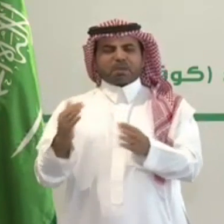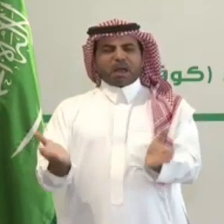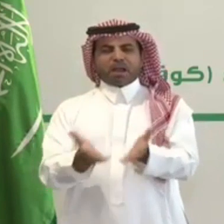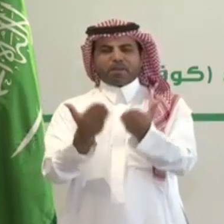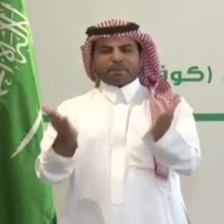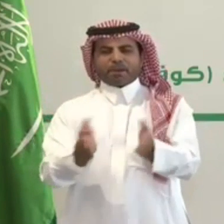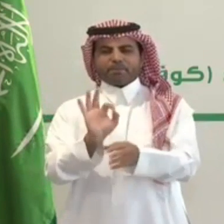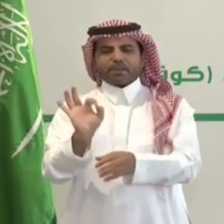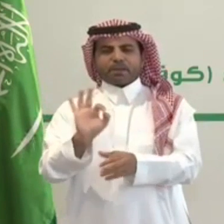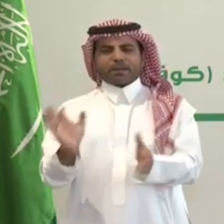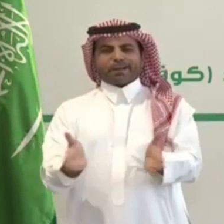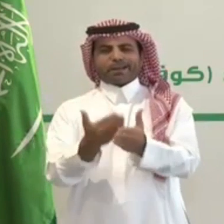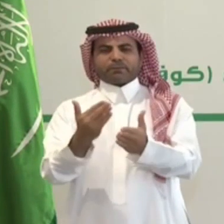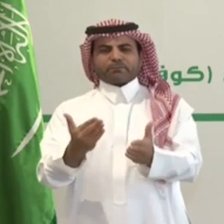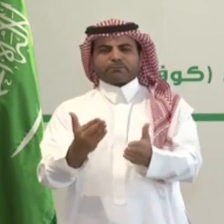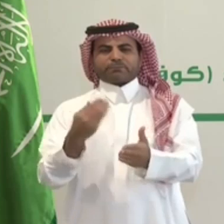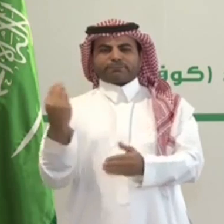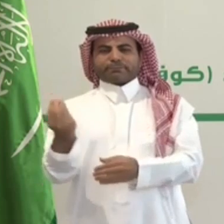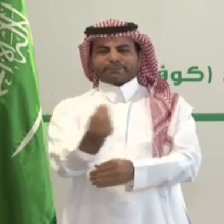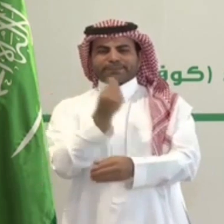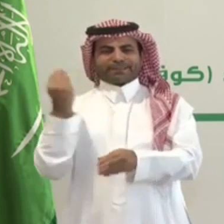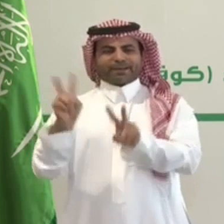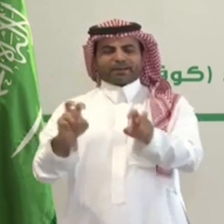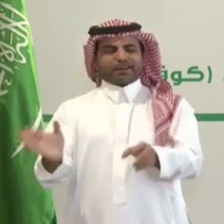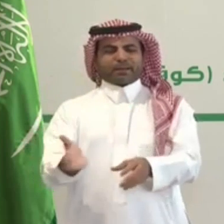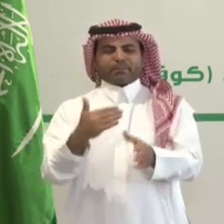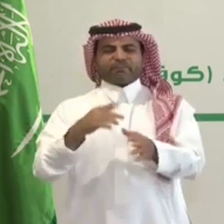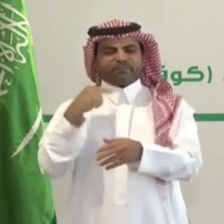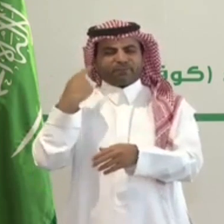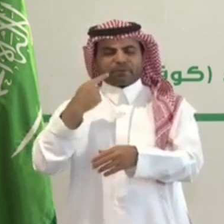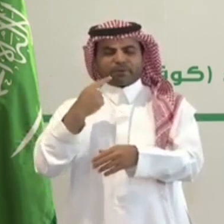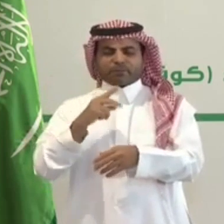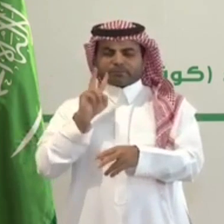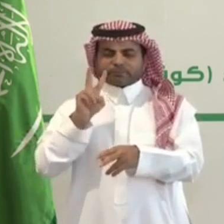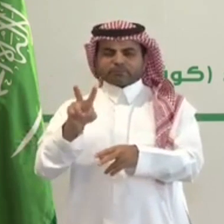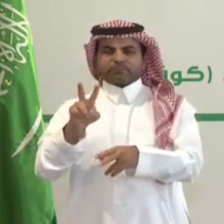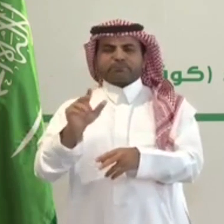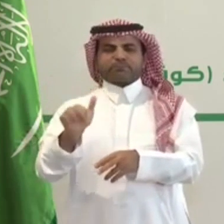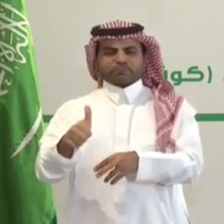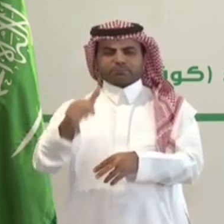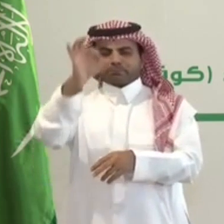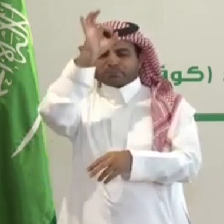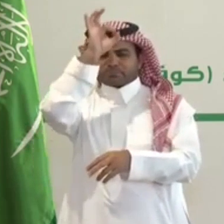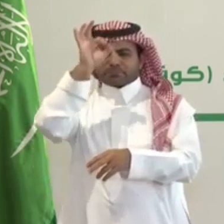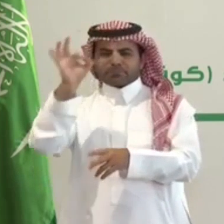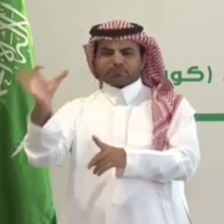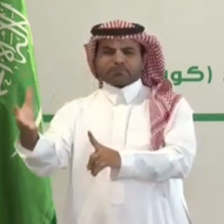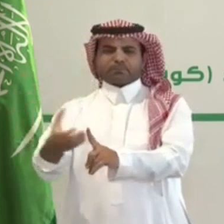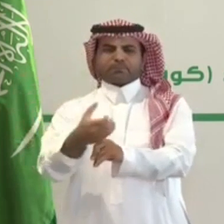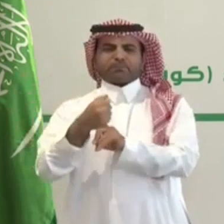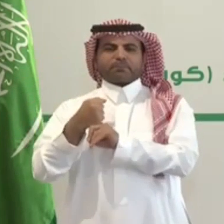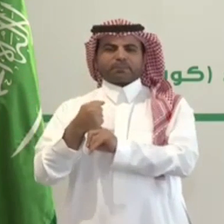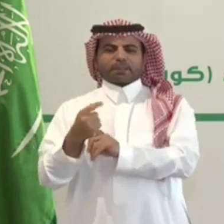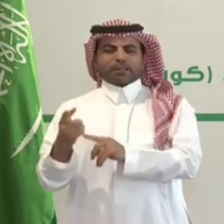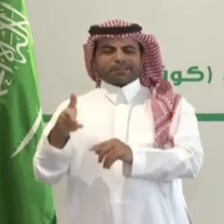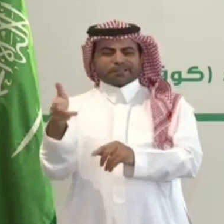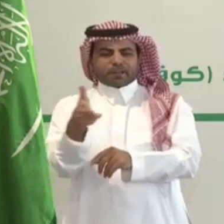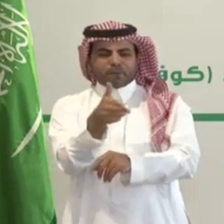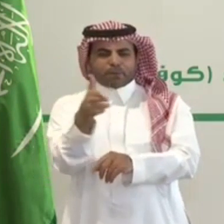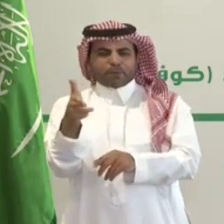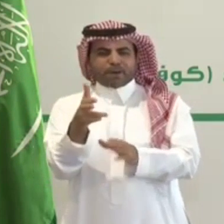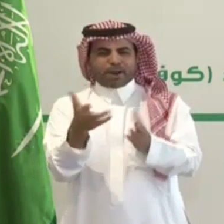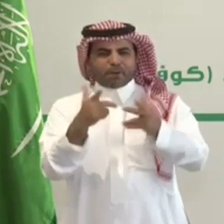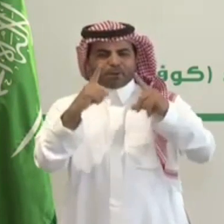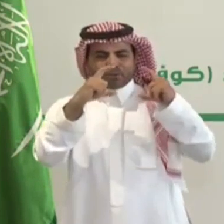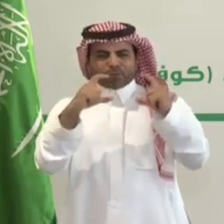تهون وتقلل من قرار منع التجول. بفضل الله تعالى قامت الجهات الأمنية بضبط من قام بتصويرها